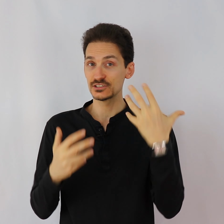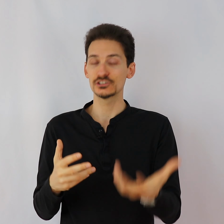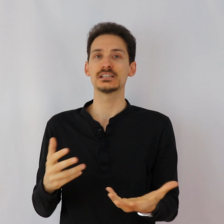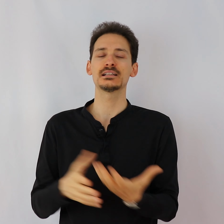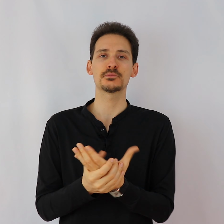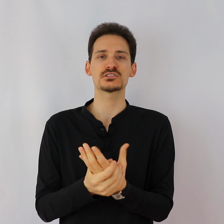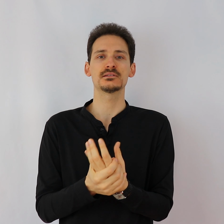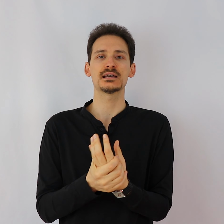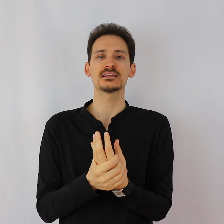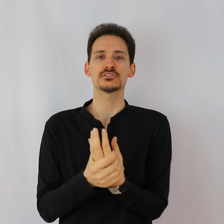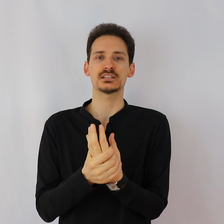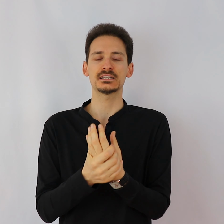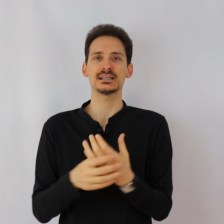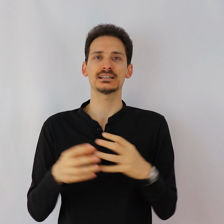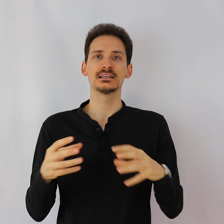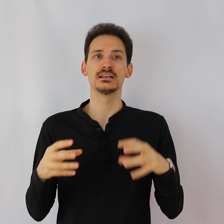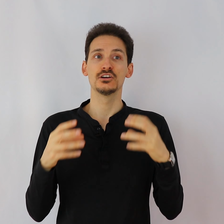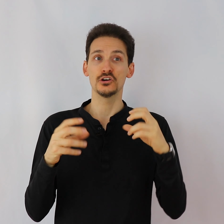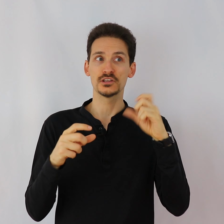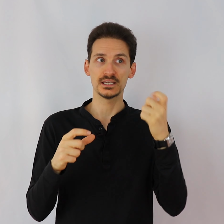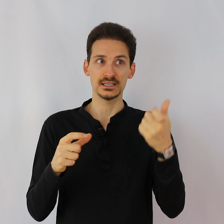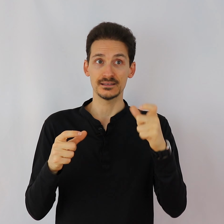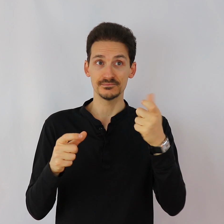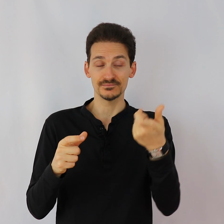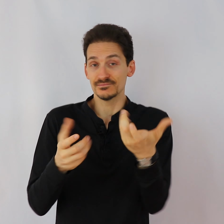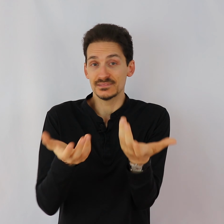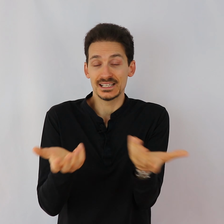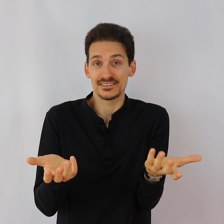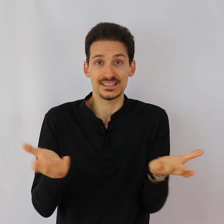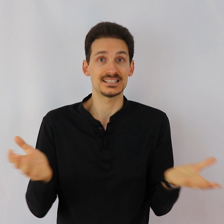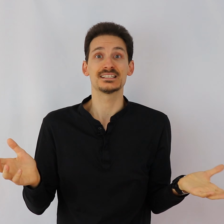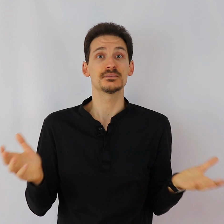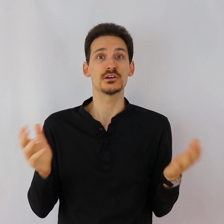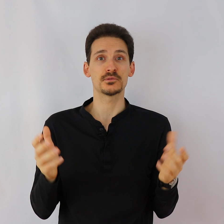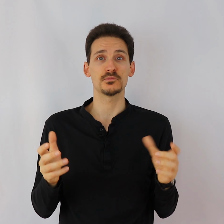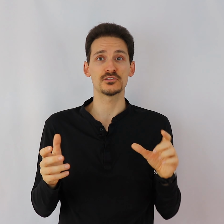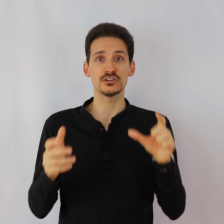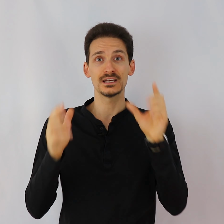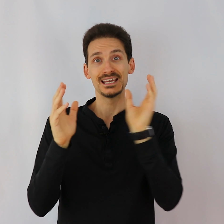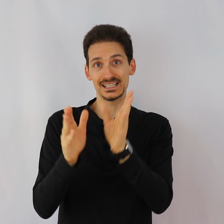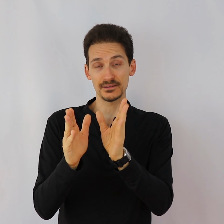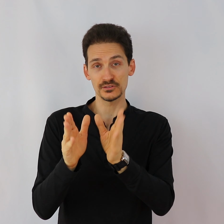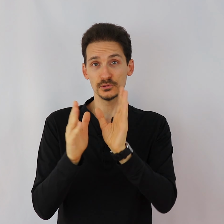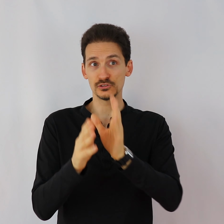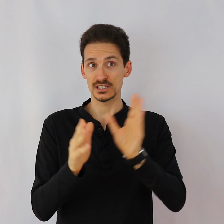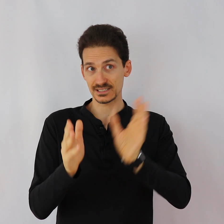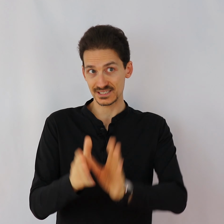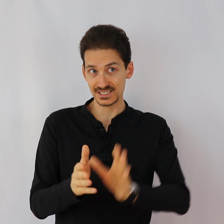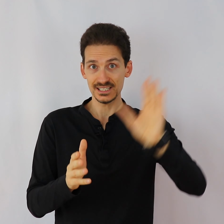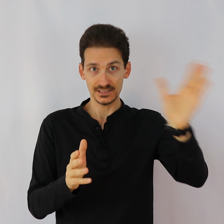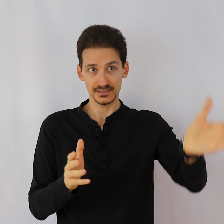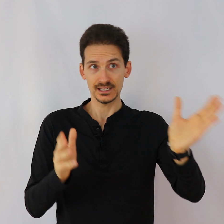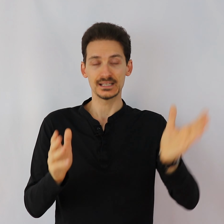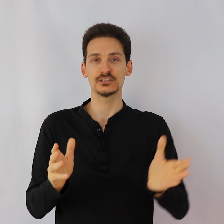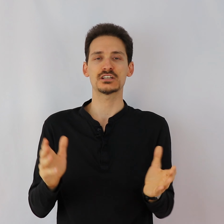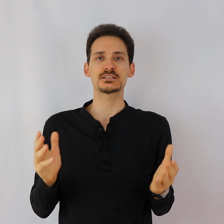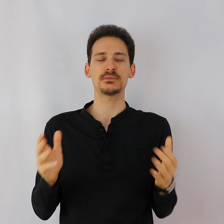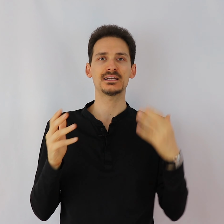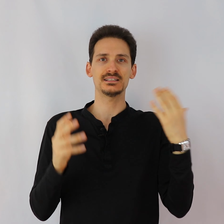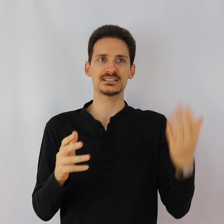no tiene la posibilidad de contratar o de lanzar este tipo de promoción en amazon punto es si en otras páginas